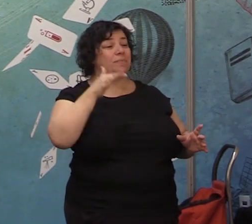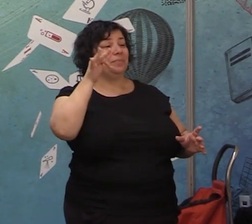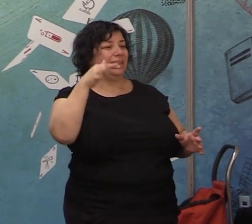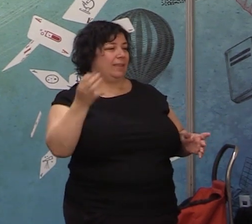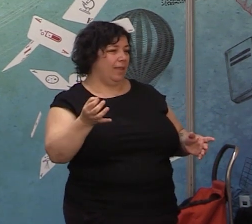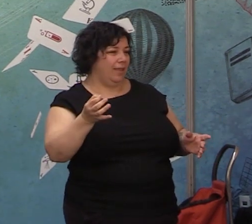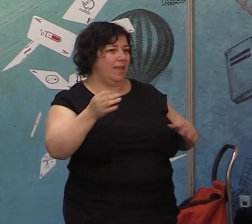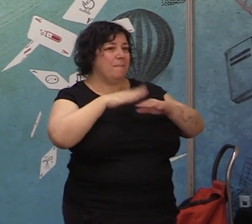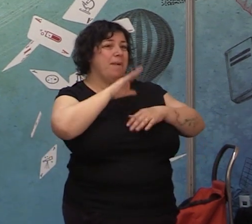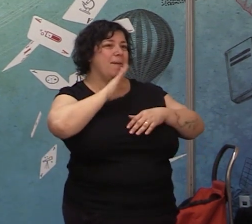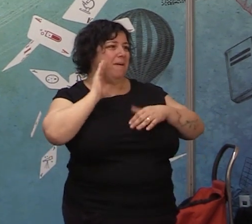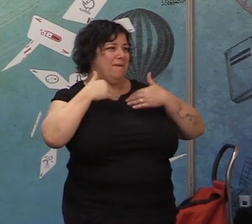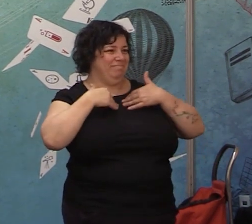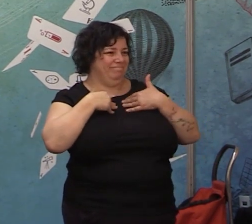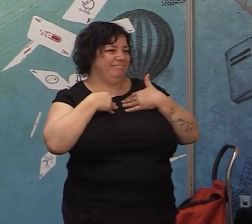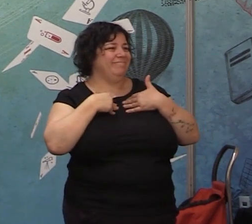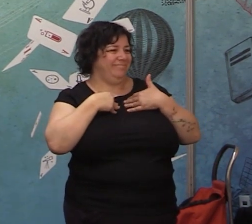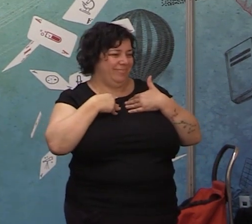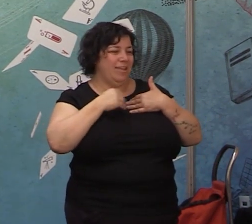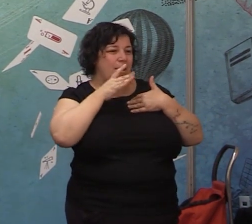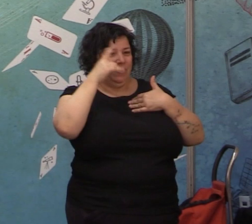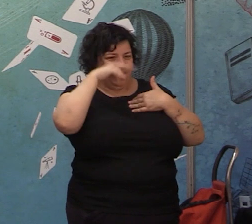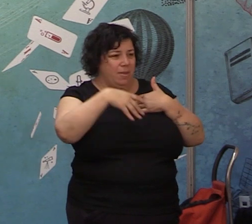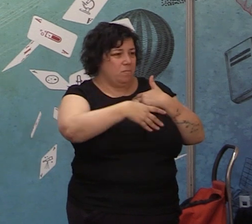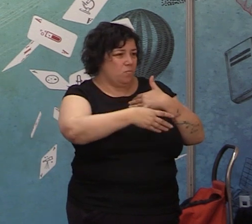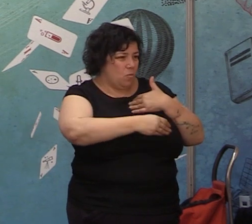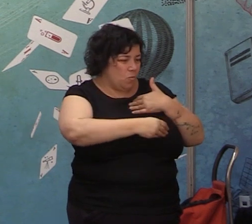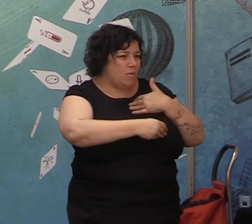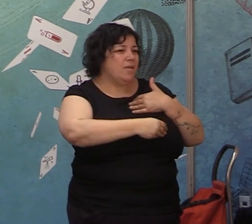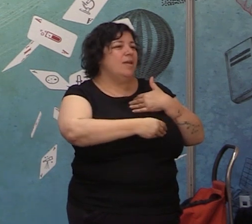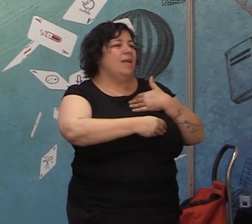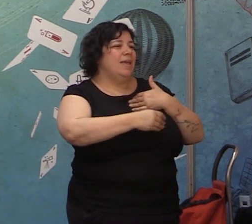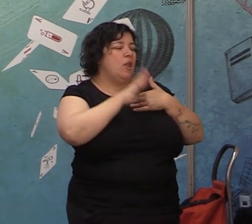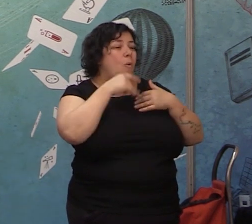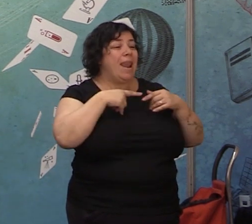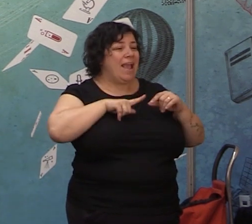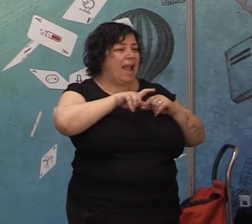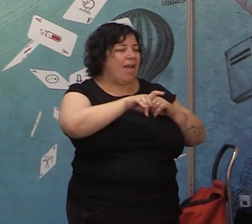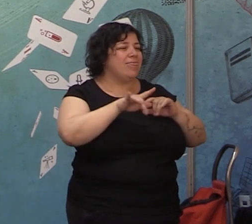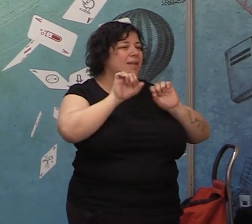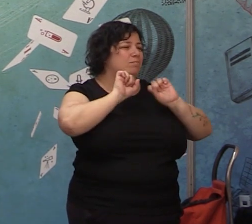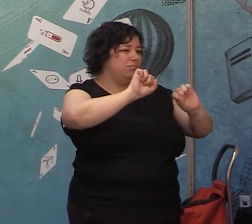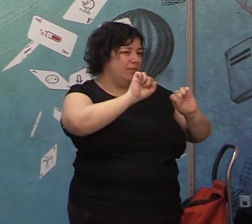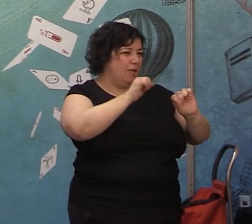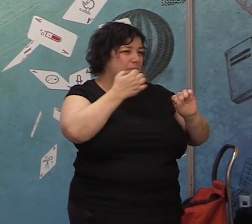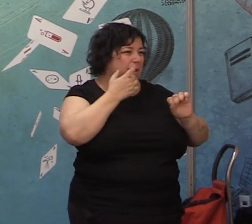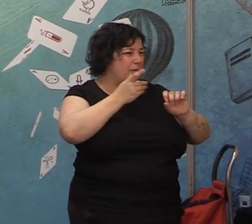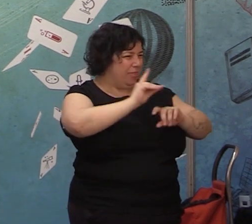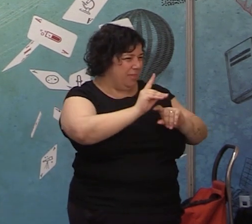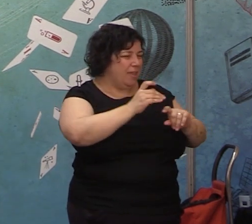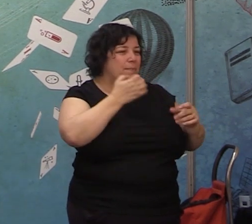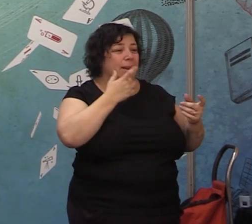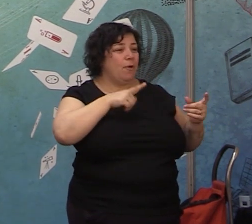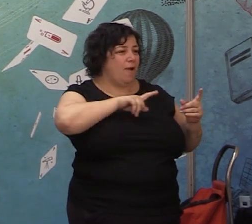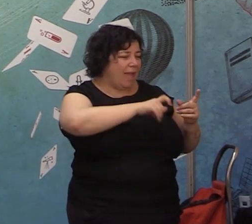beneficioso para las madres. Ya sabemos que la lactancia materna previene de determinados cánceres, por ejemplo el cáncer de mama,